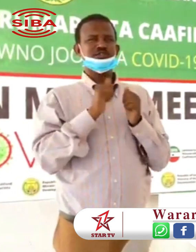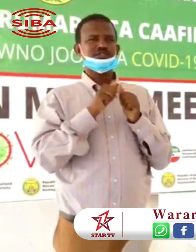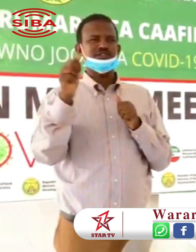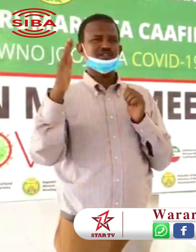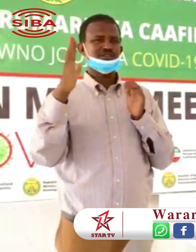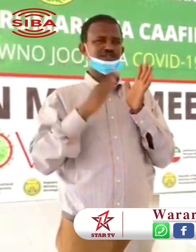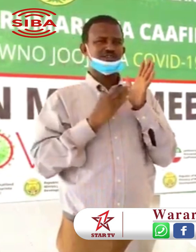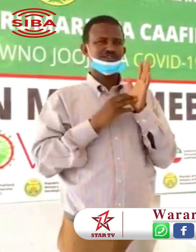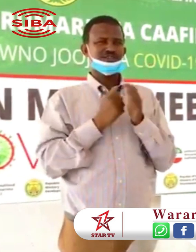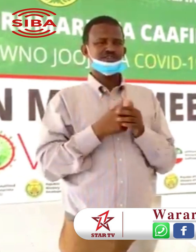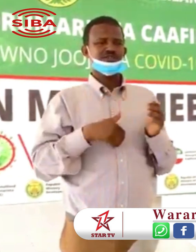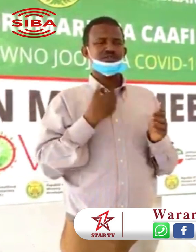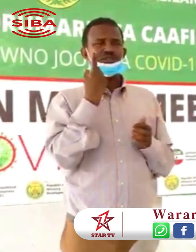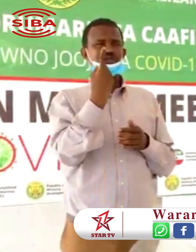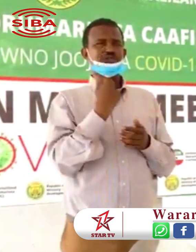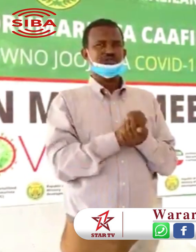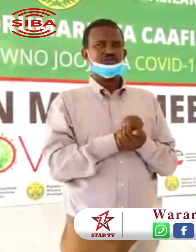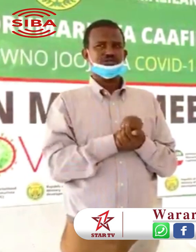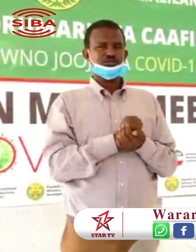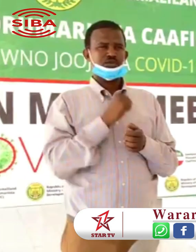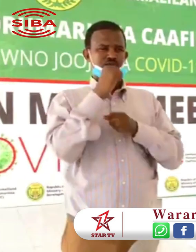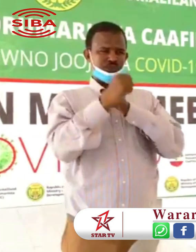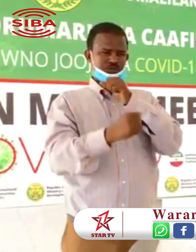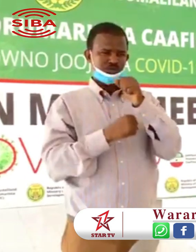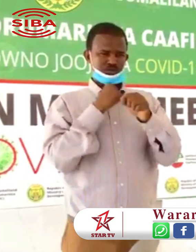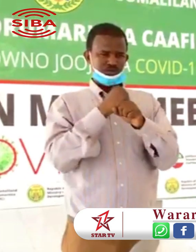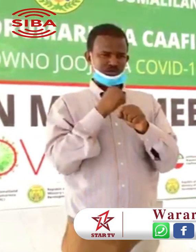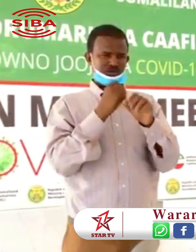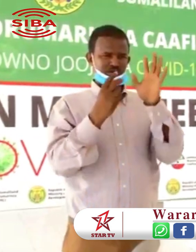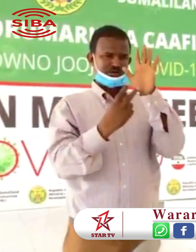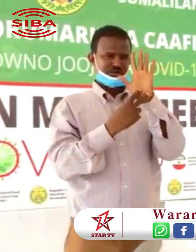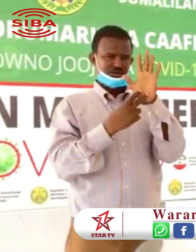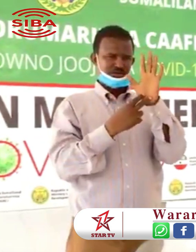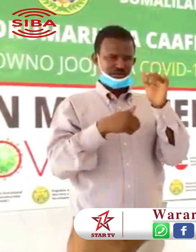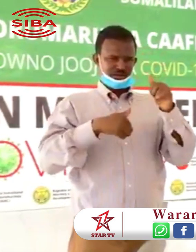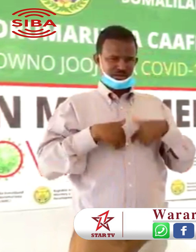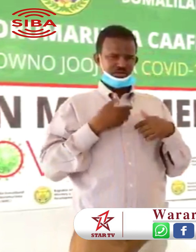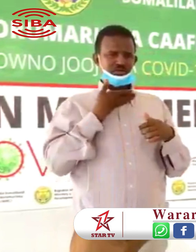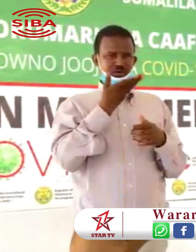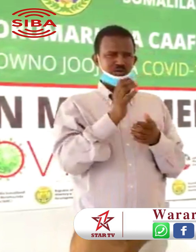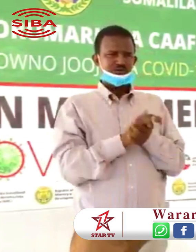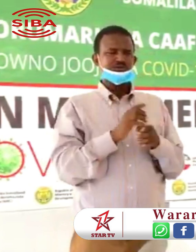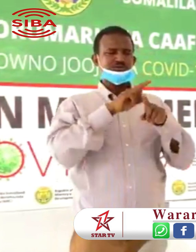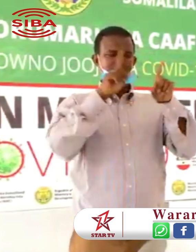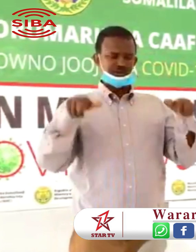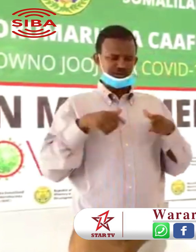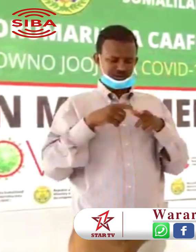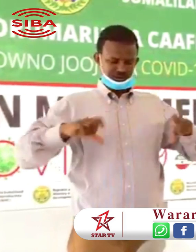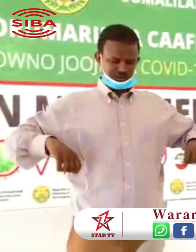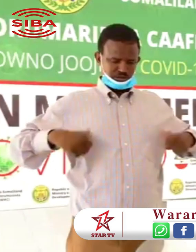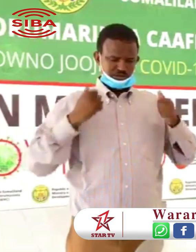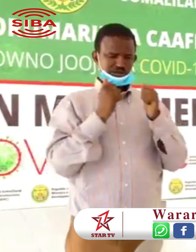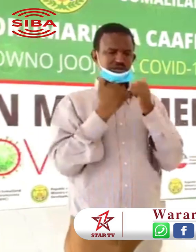qof 17 ka daahoodu sidaa ayay kala ahaayeen meelaha ku kala nool yihiin waxa